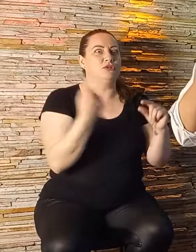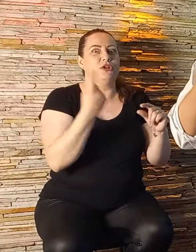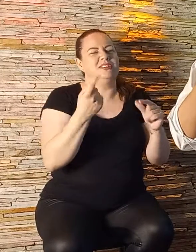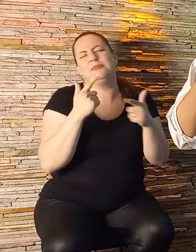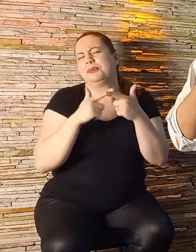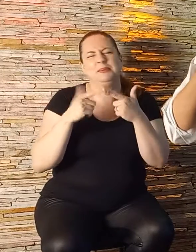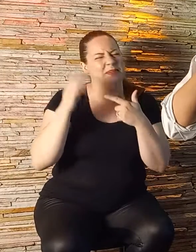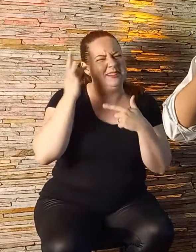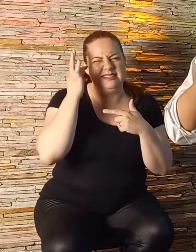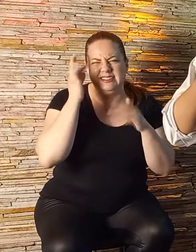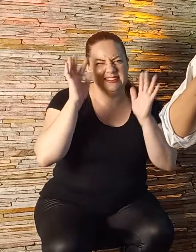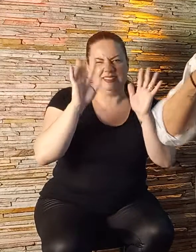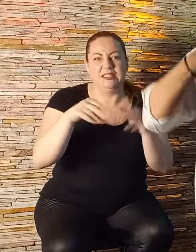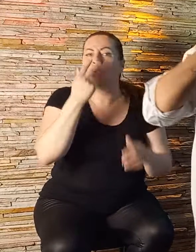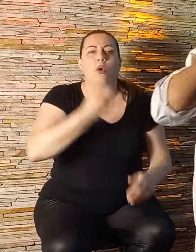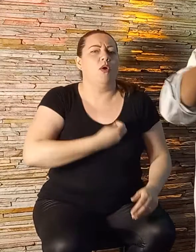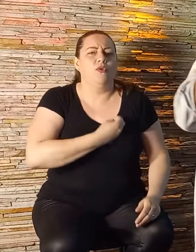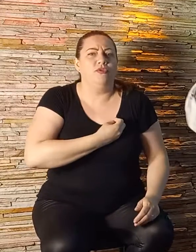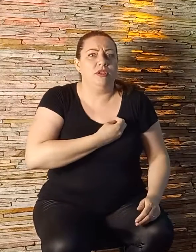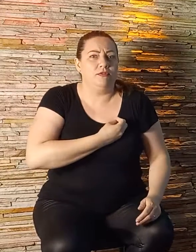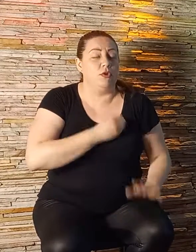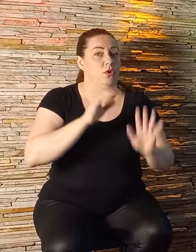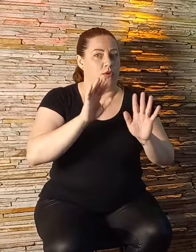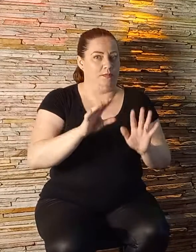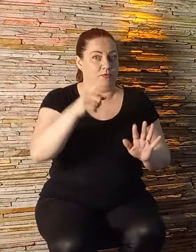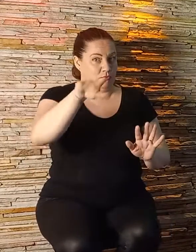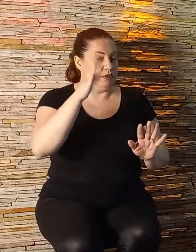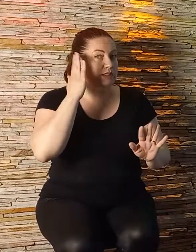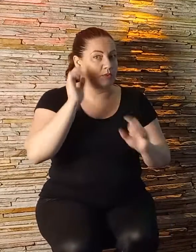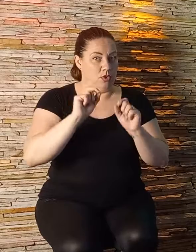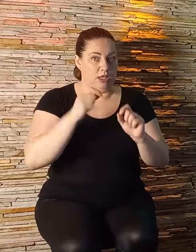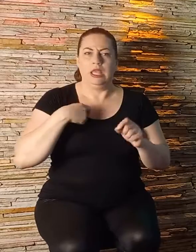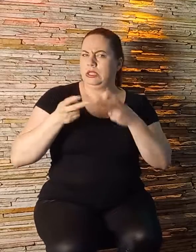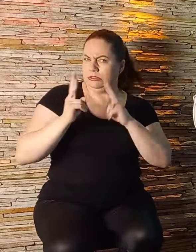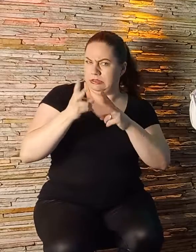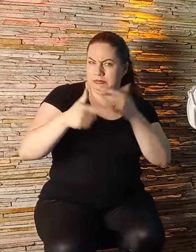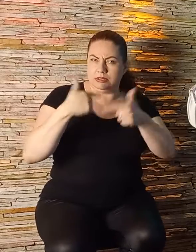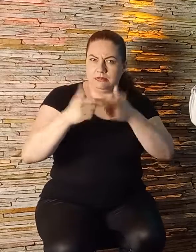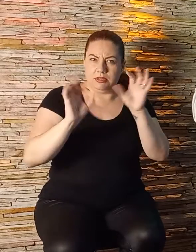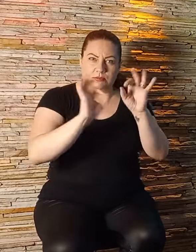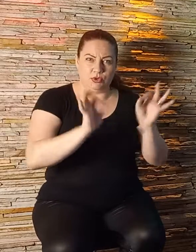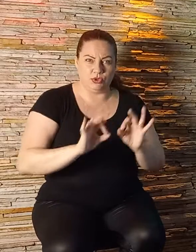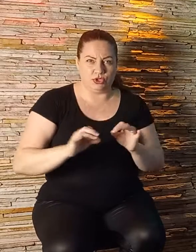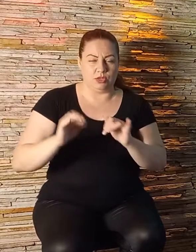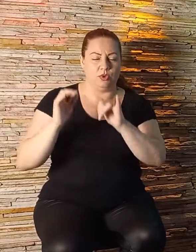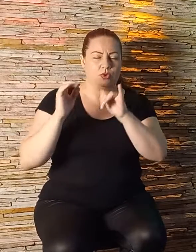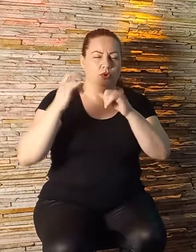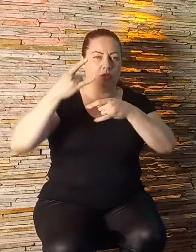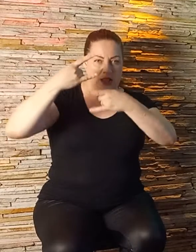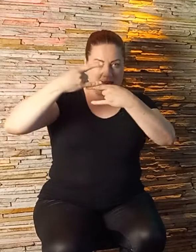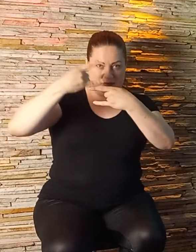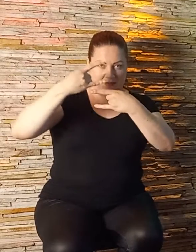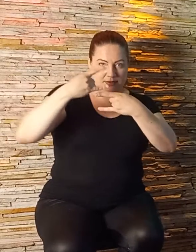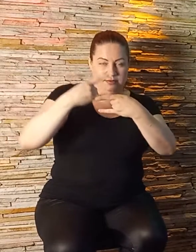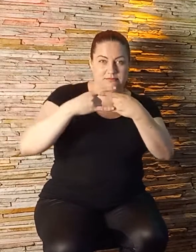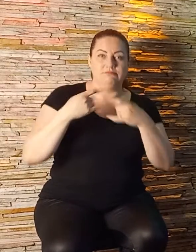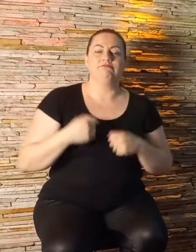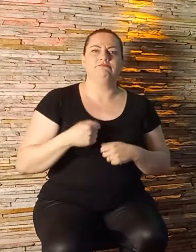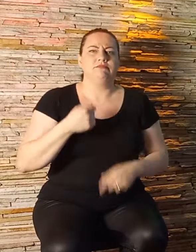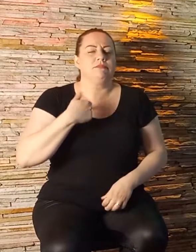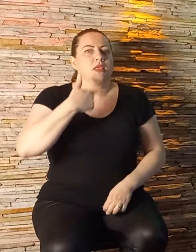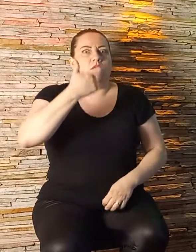o problema técnicos é como se fosse ouviu você sabe ó negócio é o seguinte eu sempre trabalhei com o projeto de Live né gente então assim